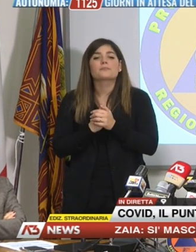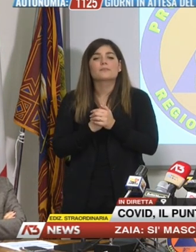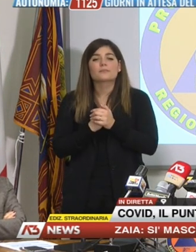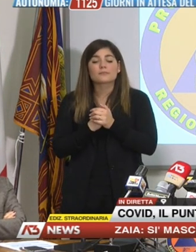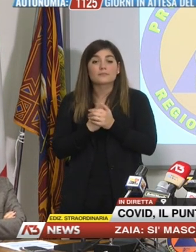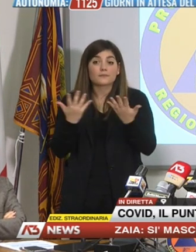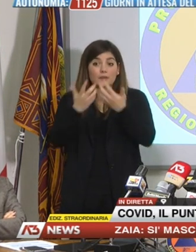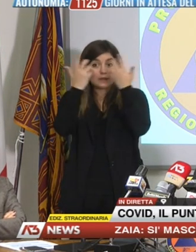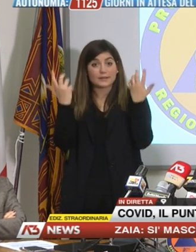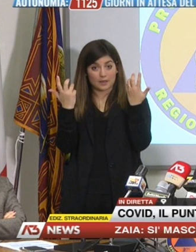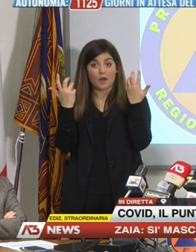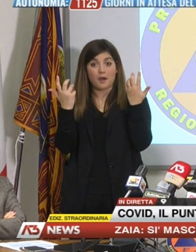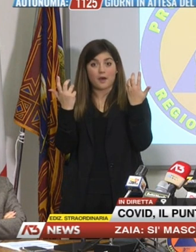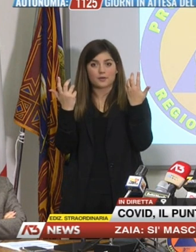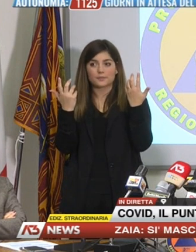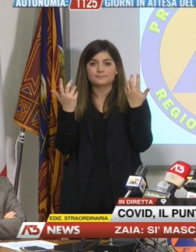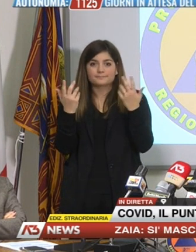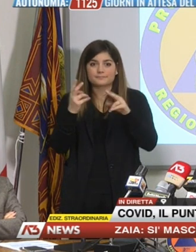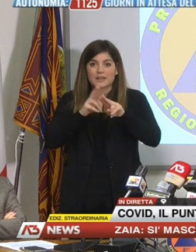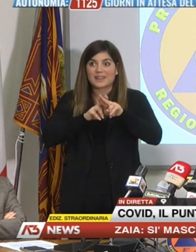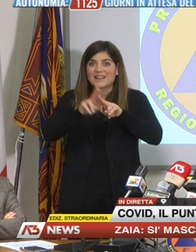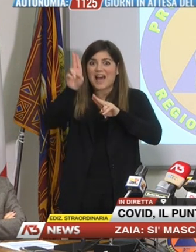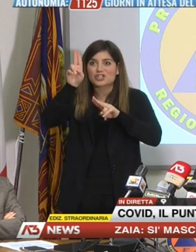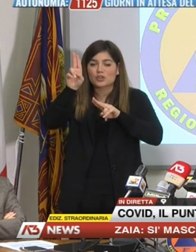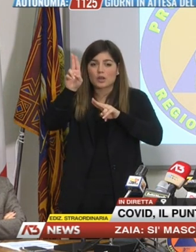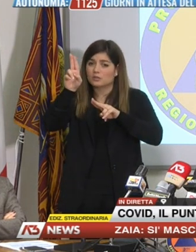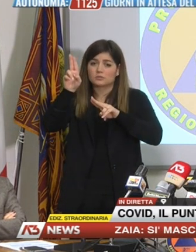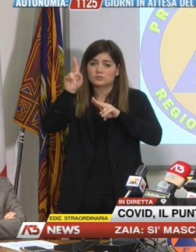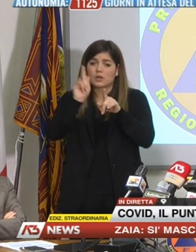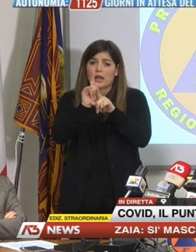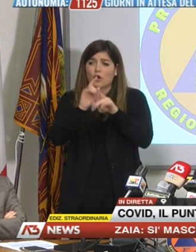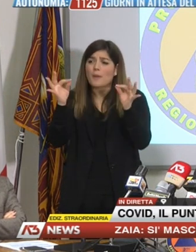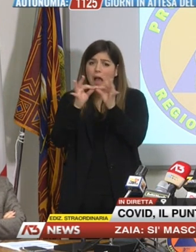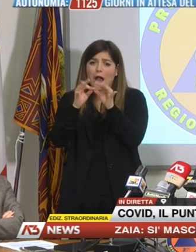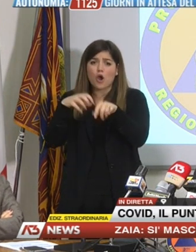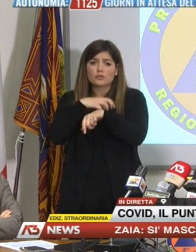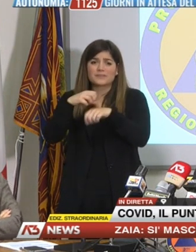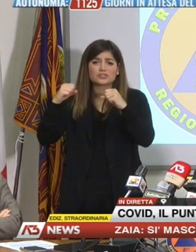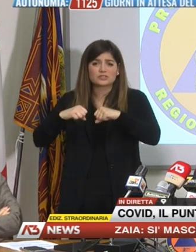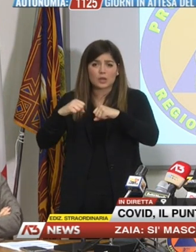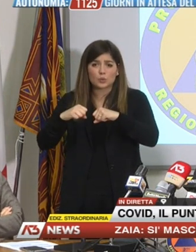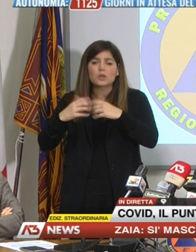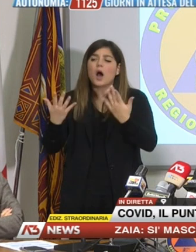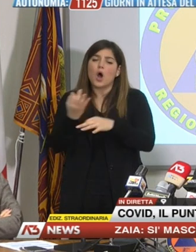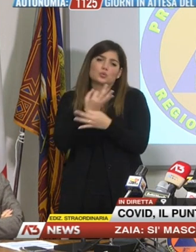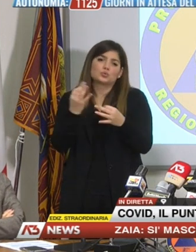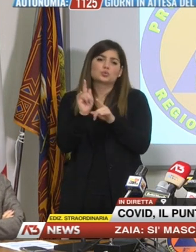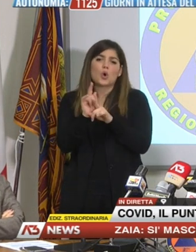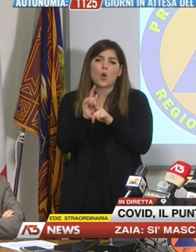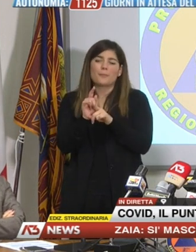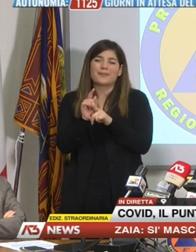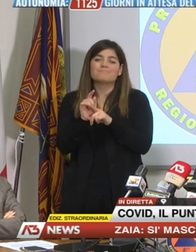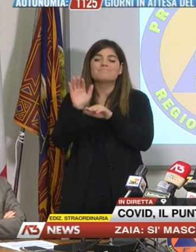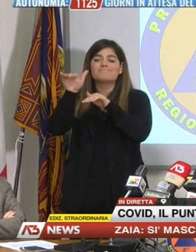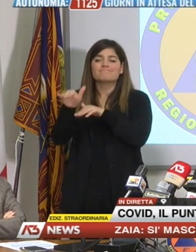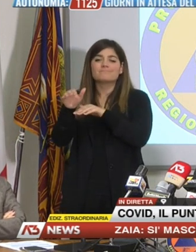ovvio che non essendo provvedimenti nazionali, ma sono tutti d'intesa col Ministro della Salute, è giusto che abbiano la copertura. Ieri il Governo ha